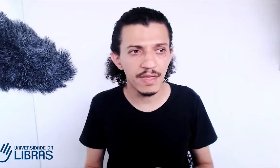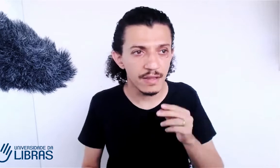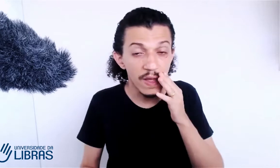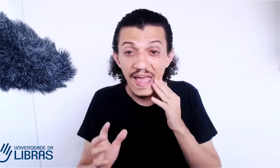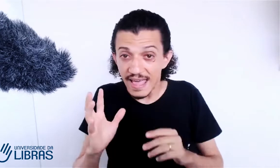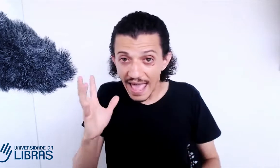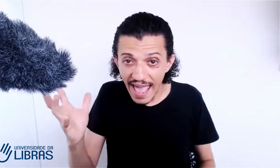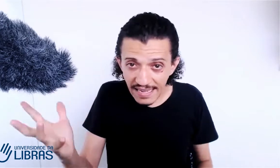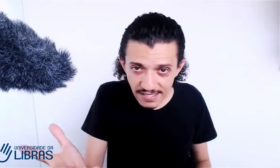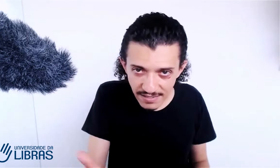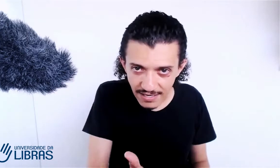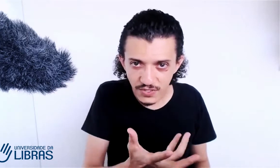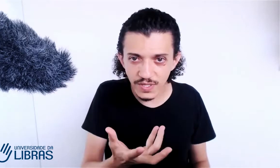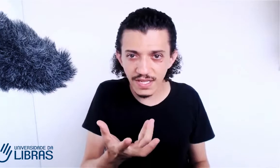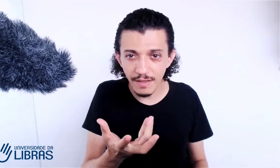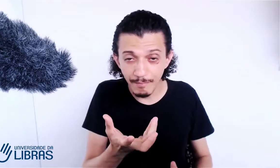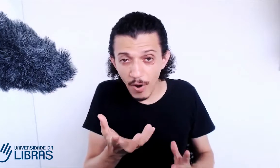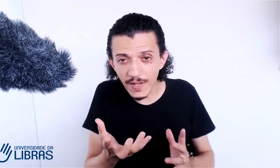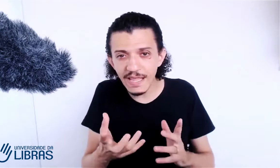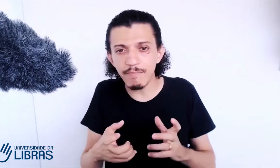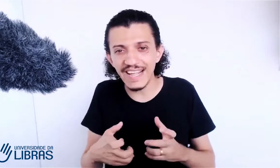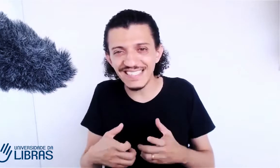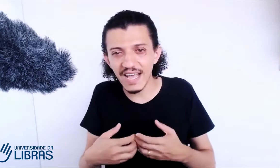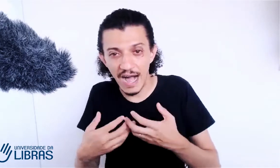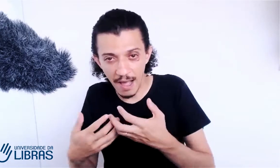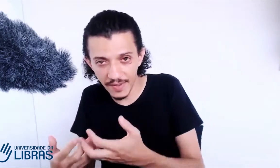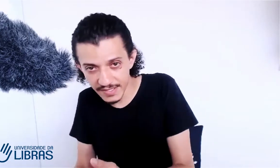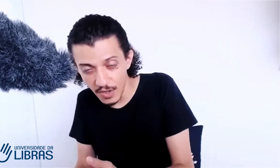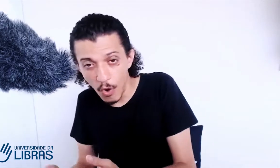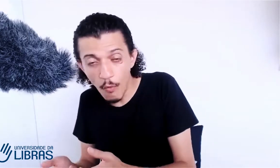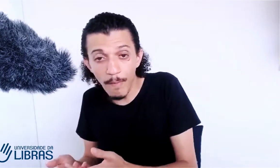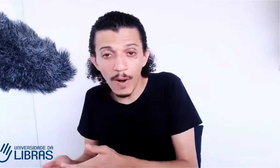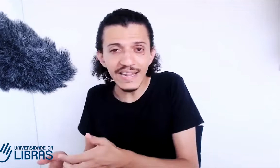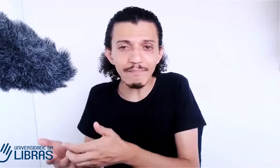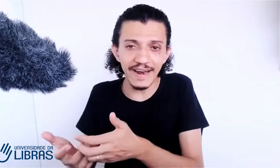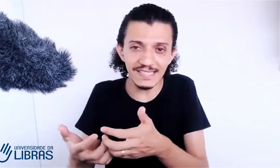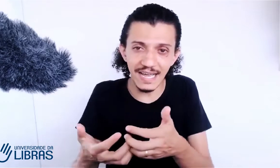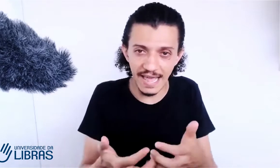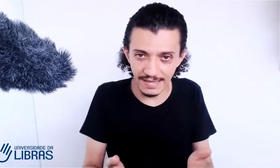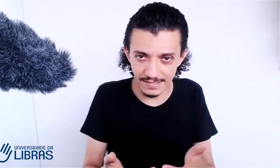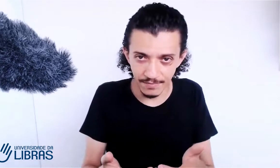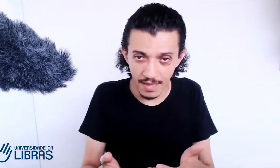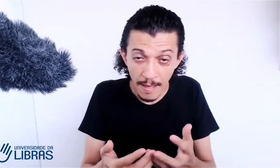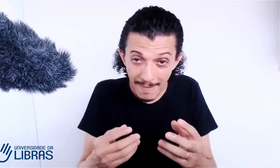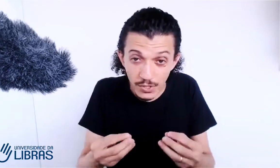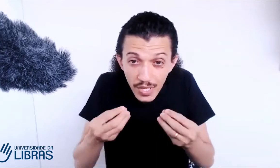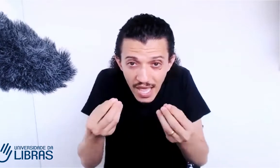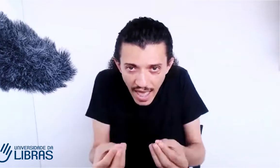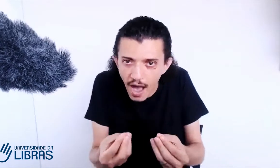Então, essas sinalizações aí podem parecer rápidas ou podem parecer lentas. Mas o que